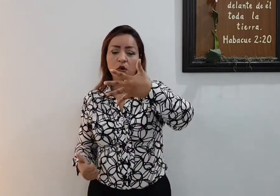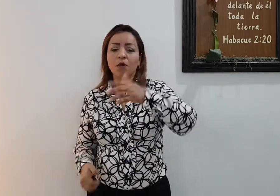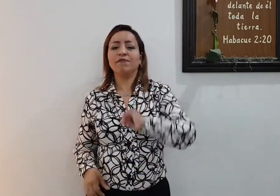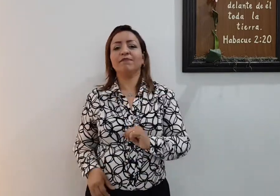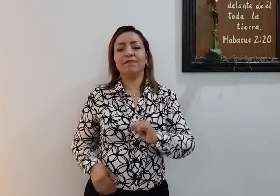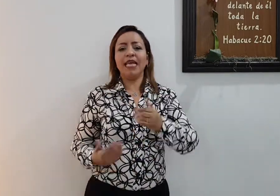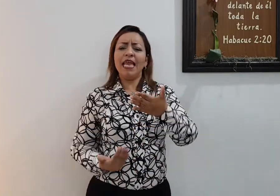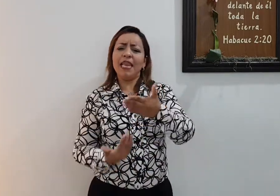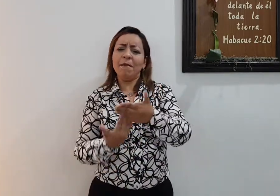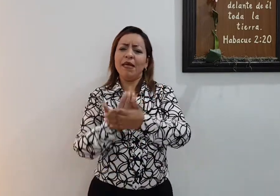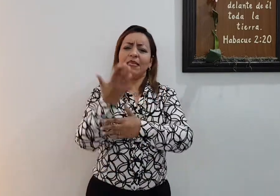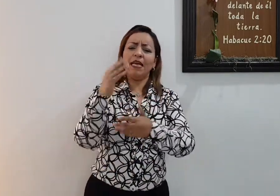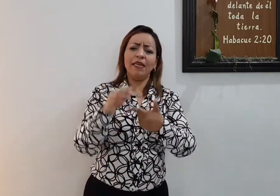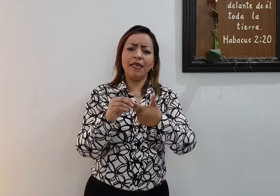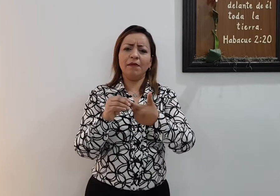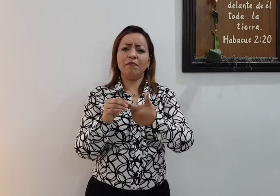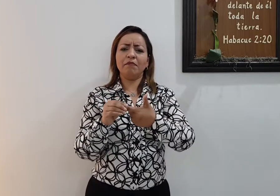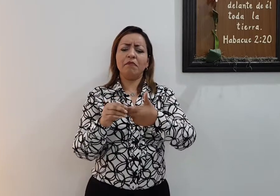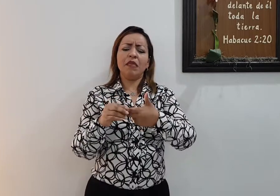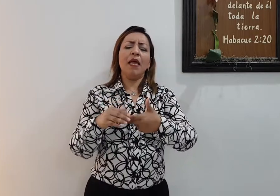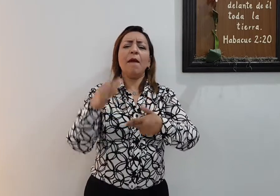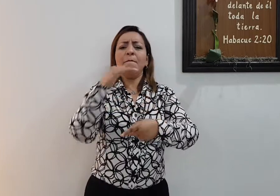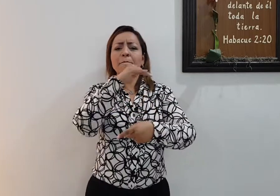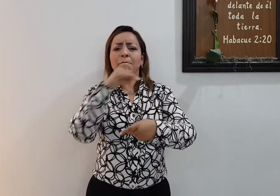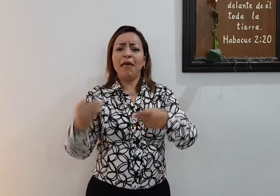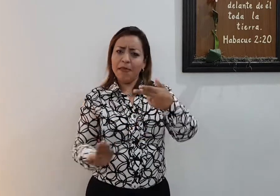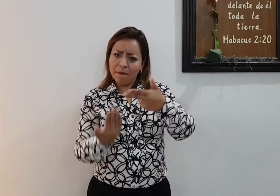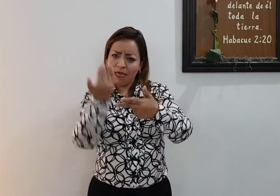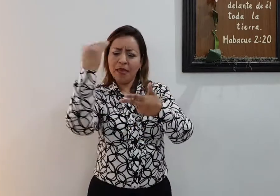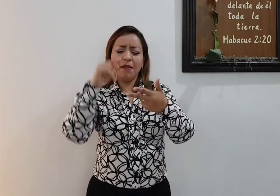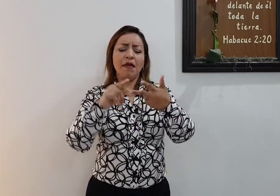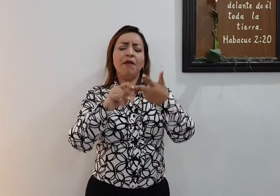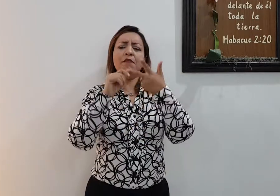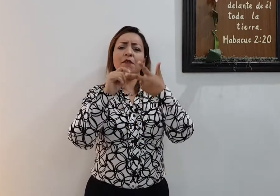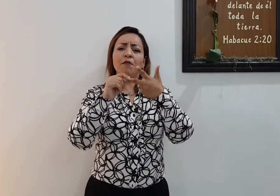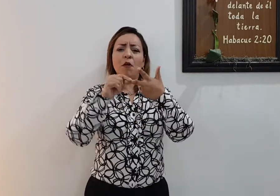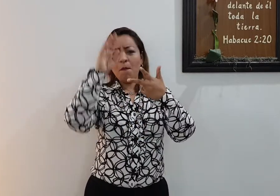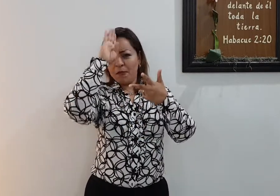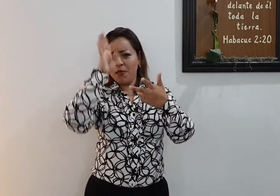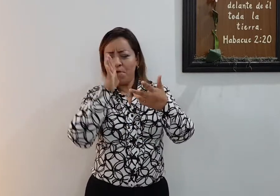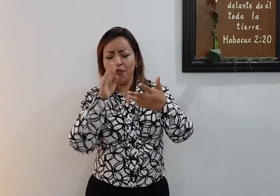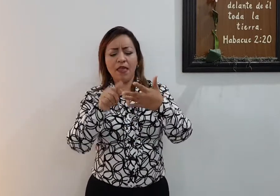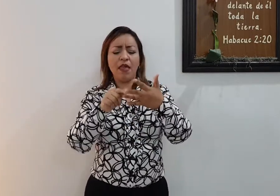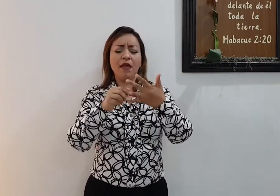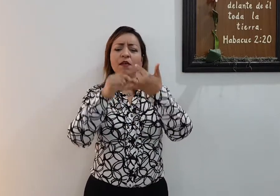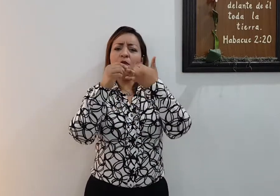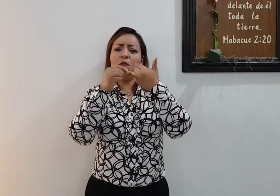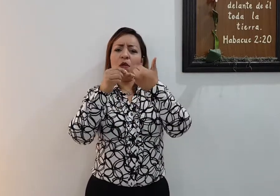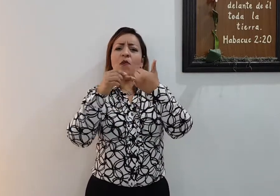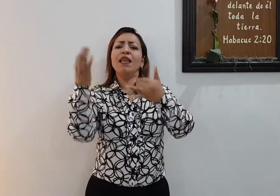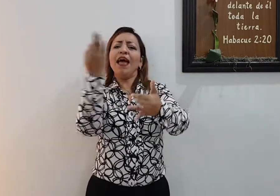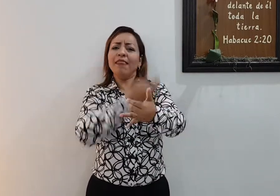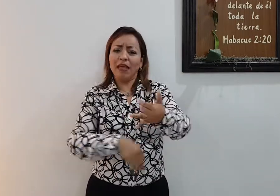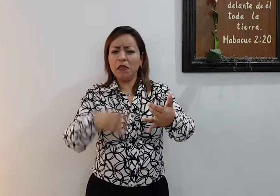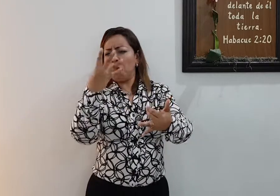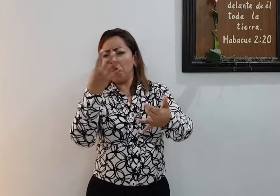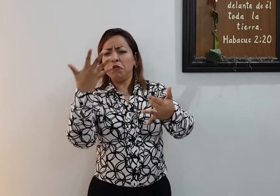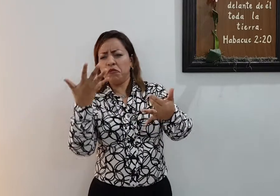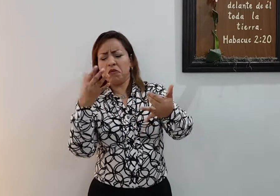qué, hermano? Porque dice ahí la palabra que el pan nuestro de cada día, a Dios le gusta que